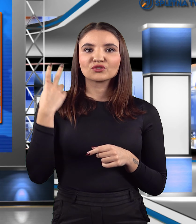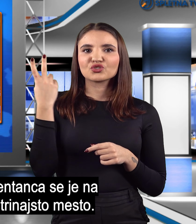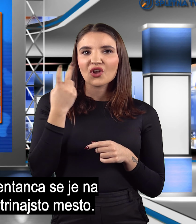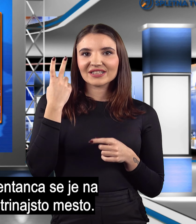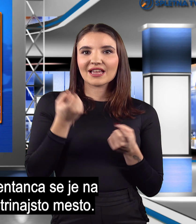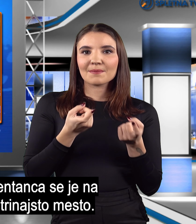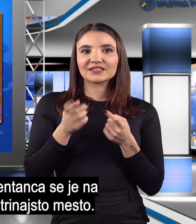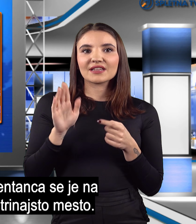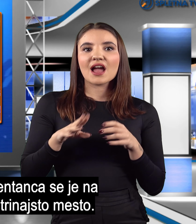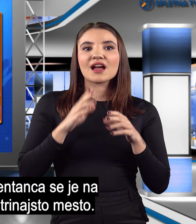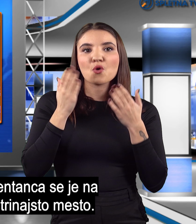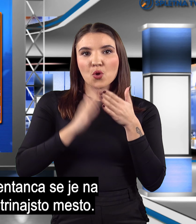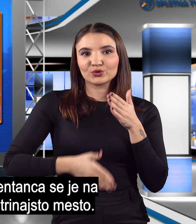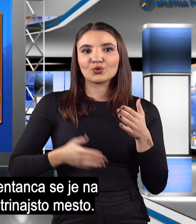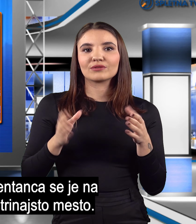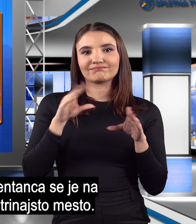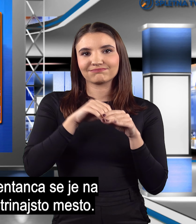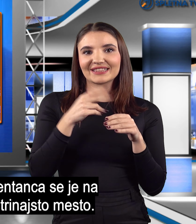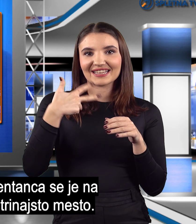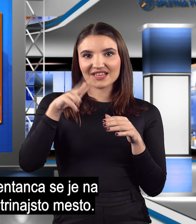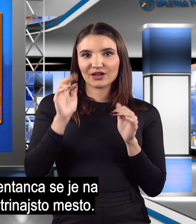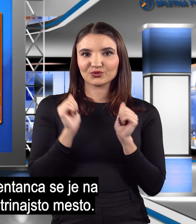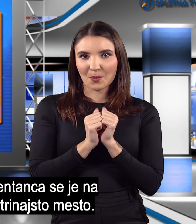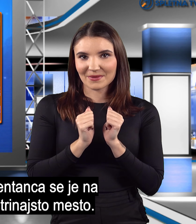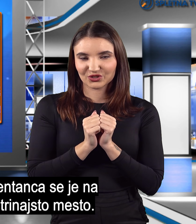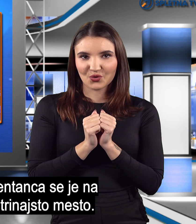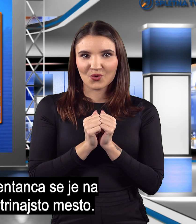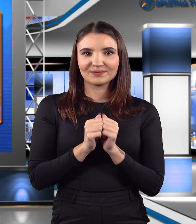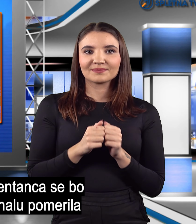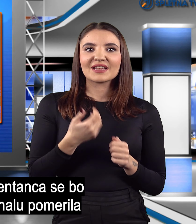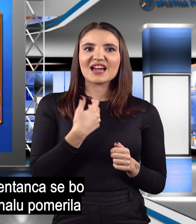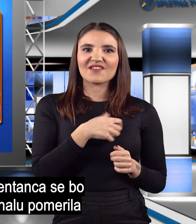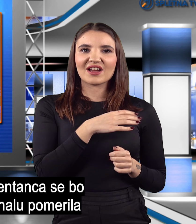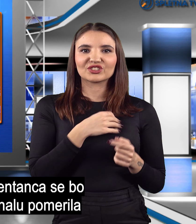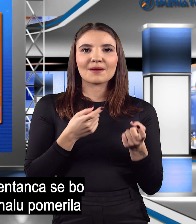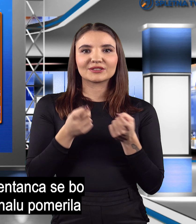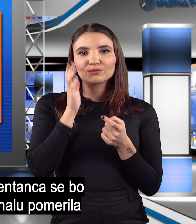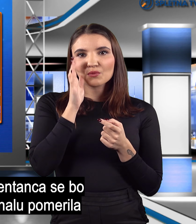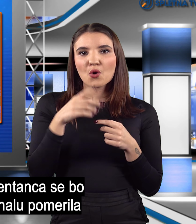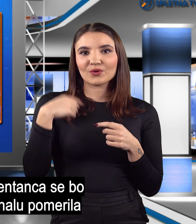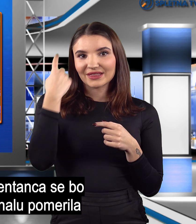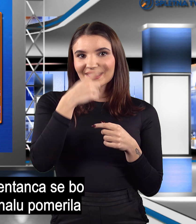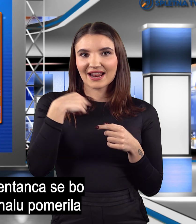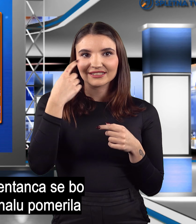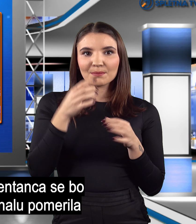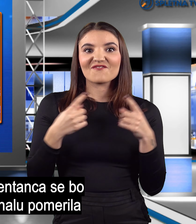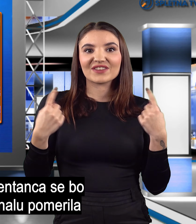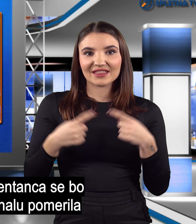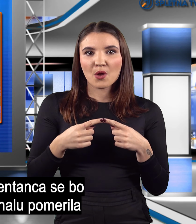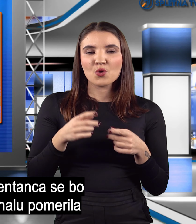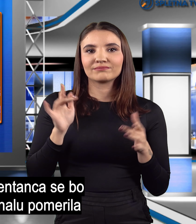Slovenska reprezentanca se je na koncu uvrstila na 13. mesto. Hrvaška reprezentanca se bo v nedeljskem finalu